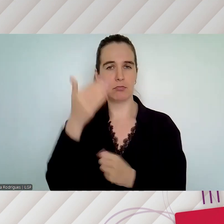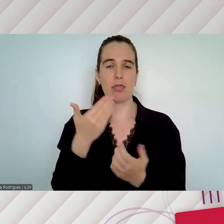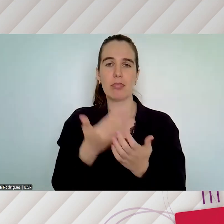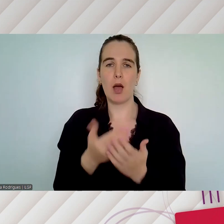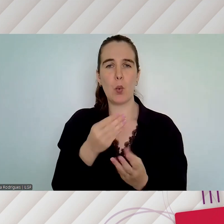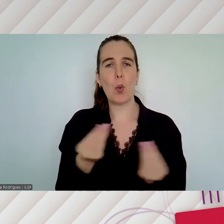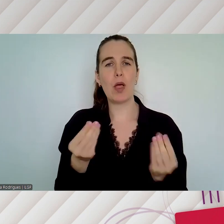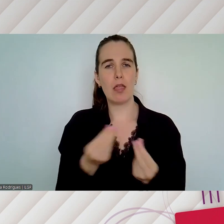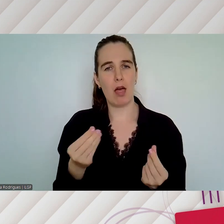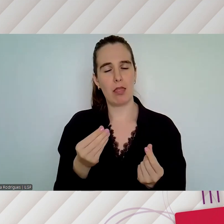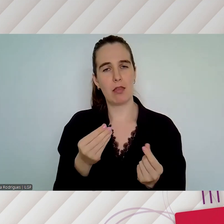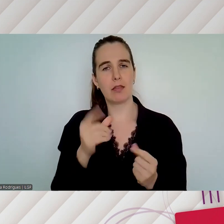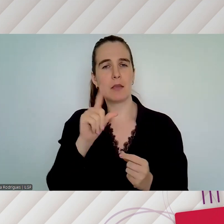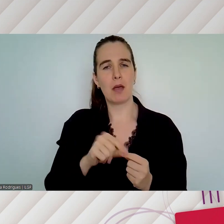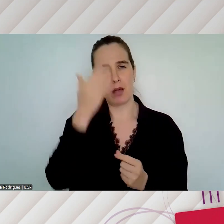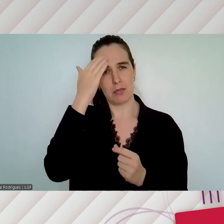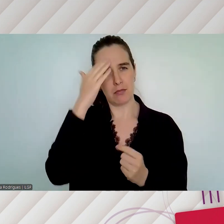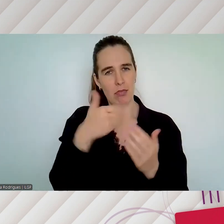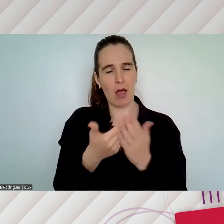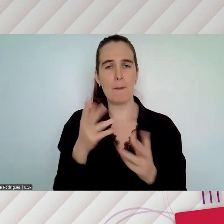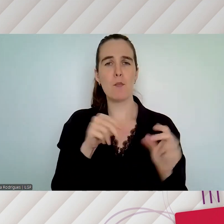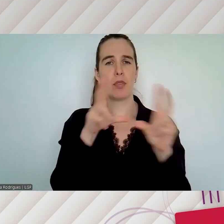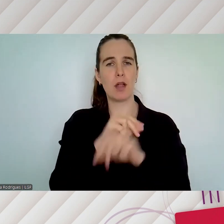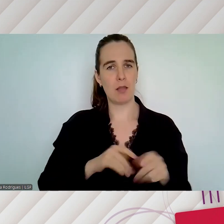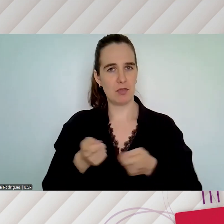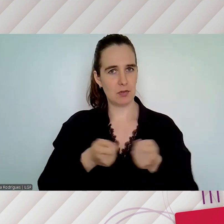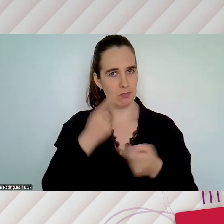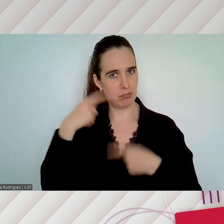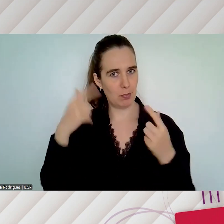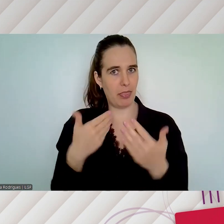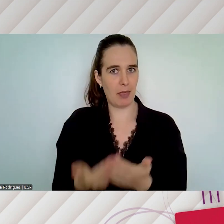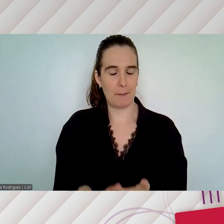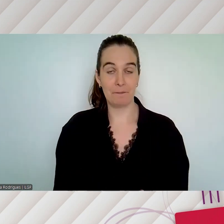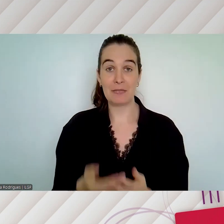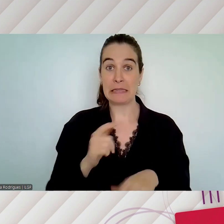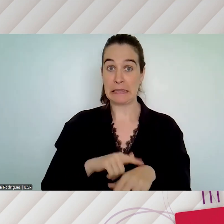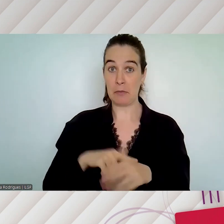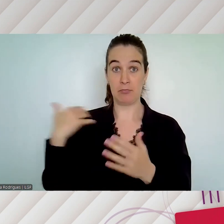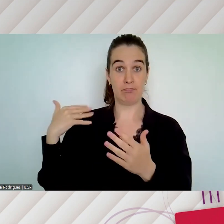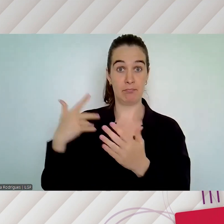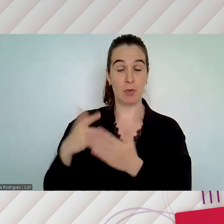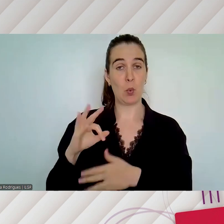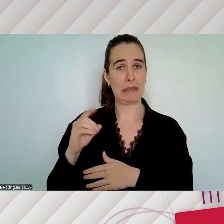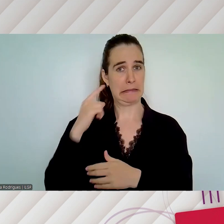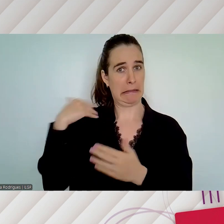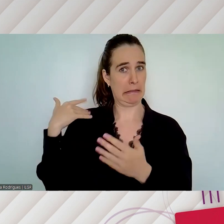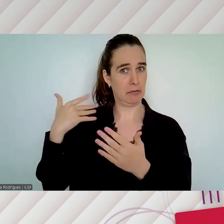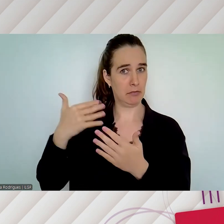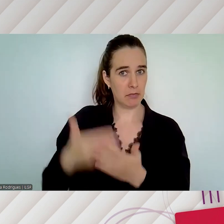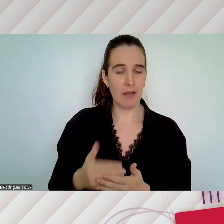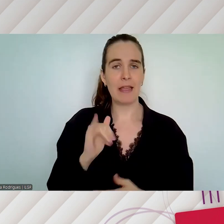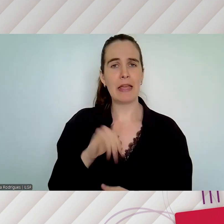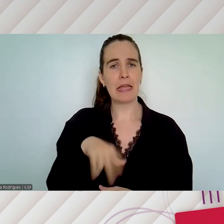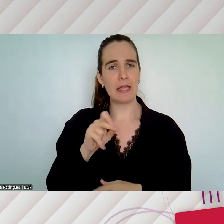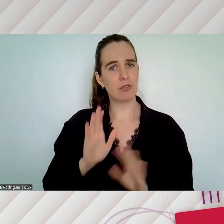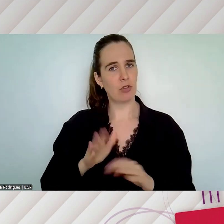qualificação, modernização e capacitação da administração pública. Ao longo dos seus 46 anos de existência, o INA tem vindo a